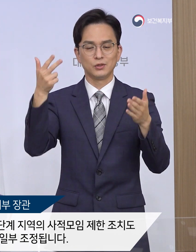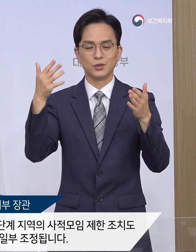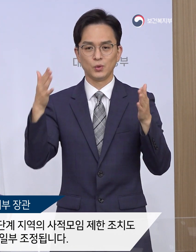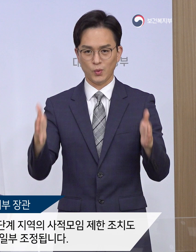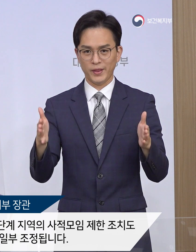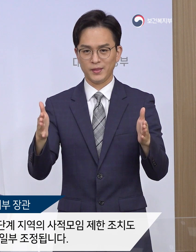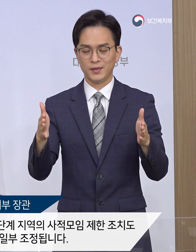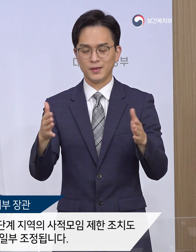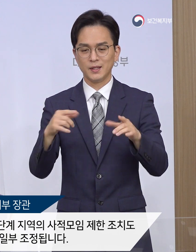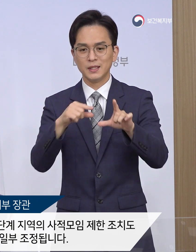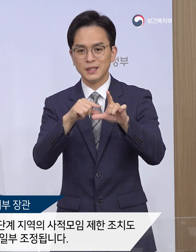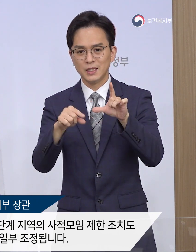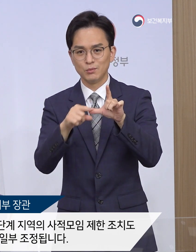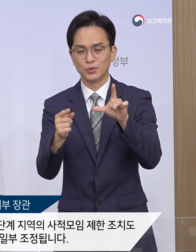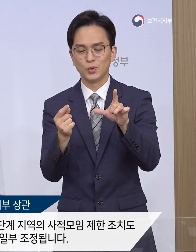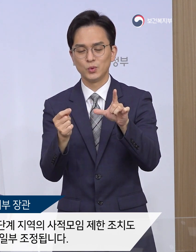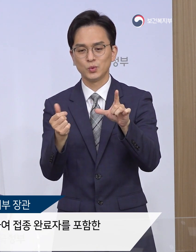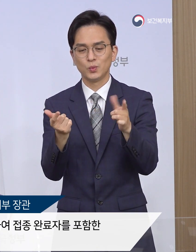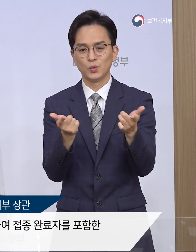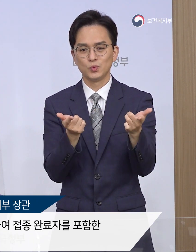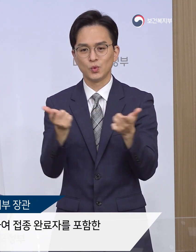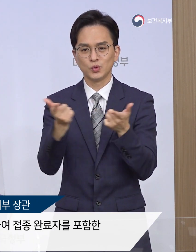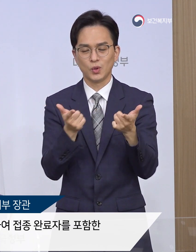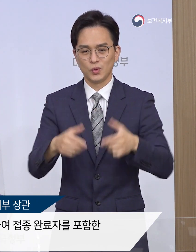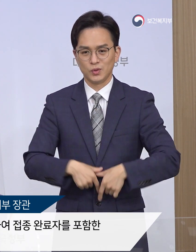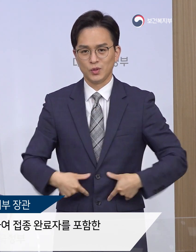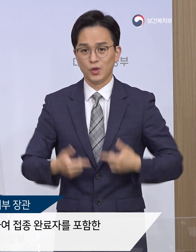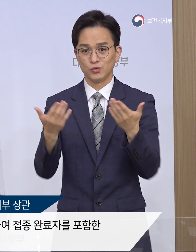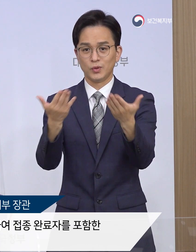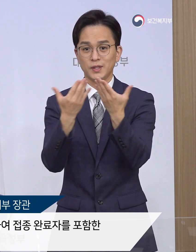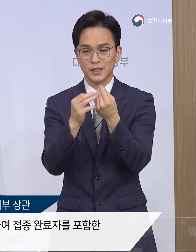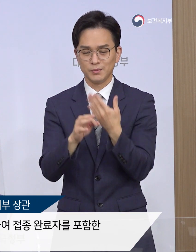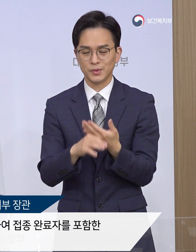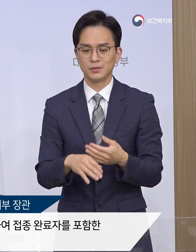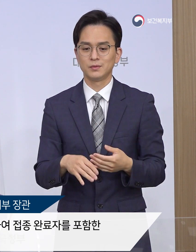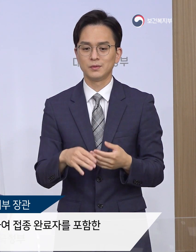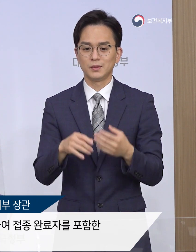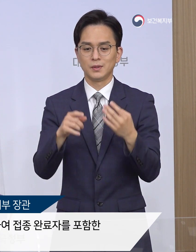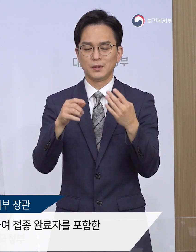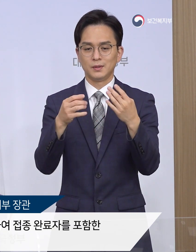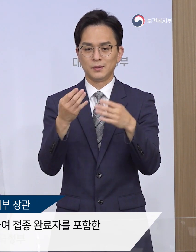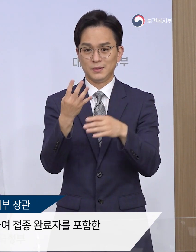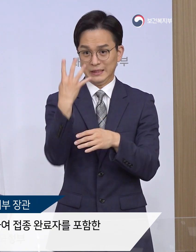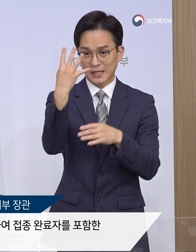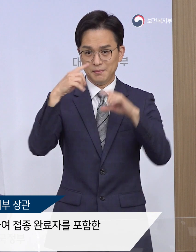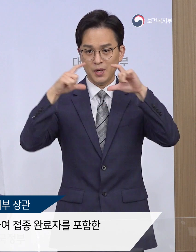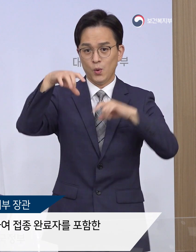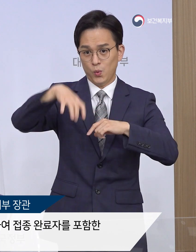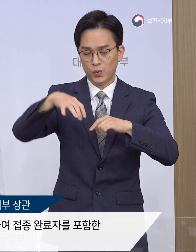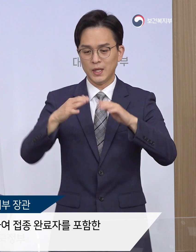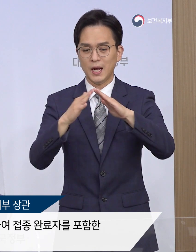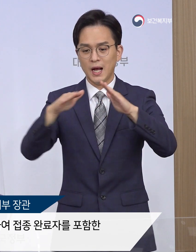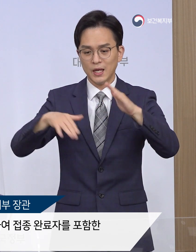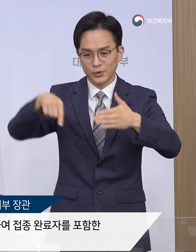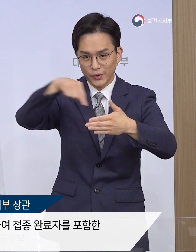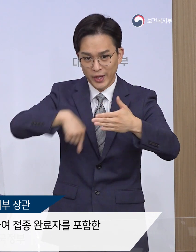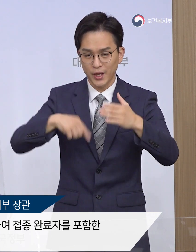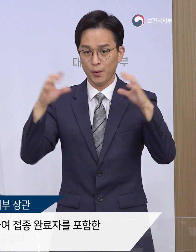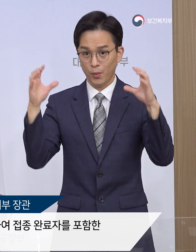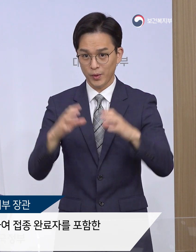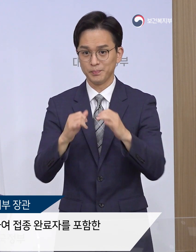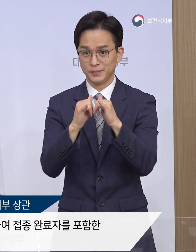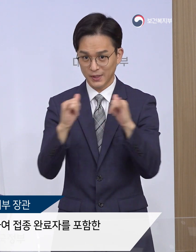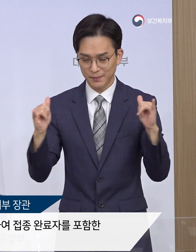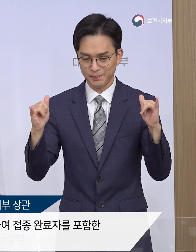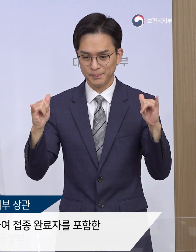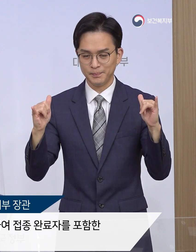7일간 일부 조정됩니다. 이 기간 중 4단계 지역은 가정 내 모임에 한정하여 접종 완료자를